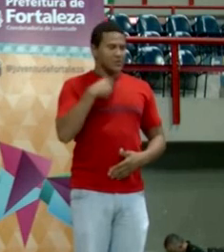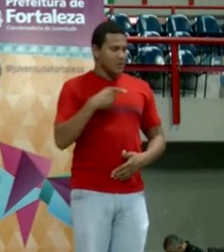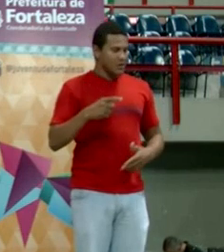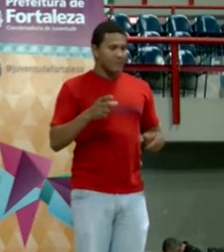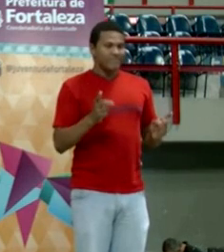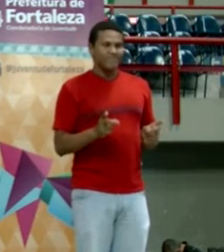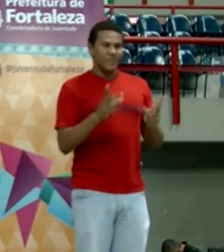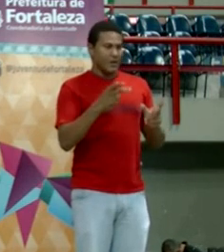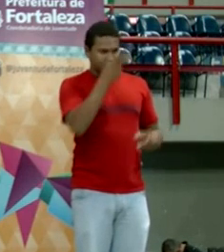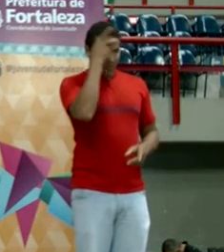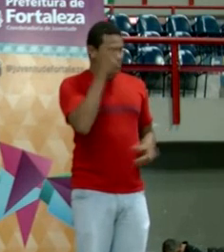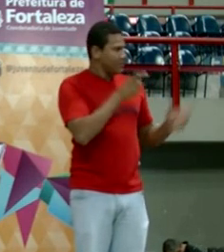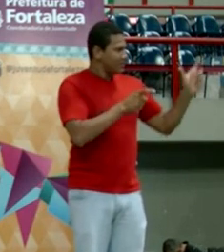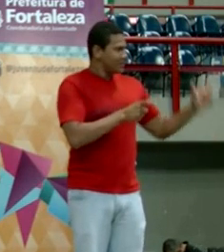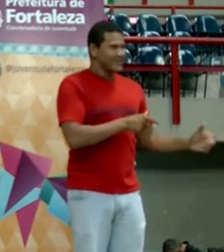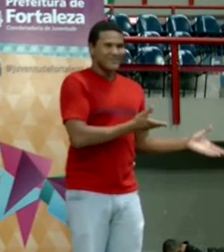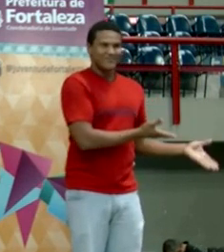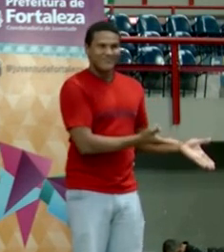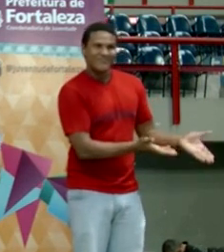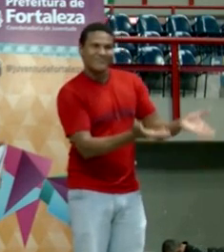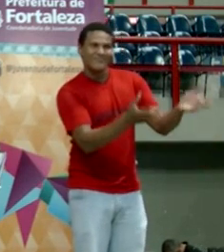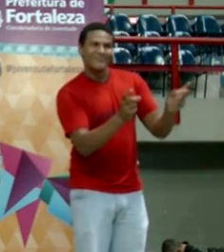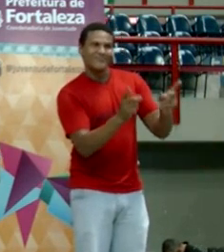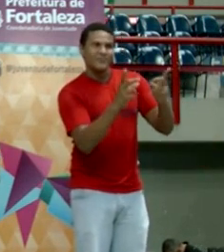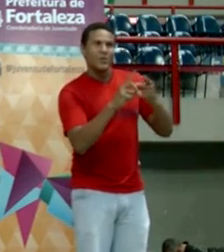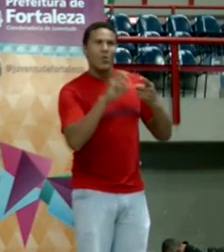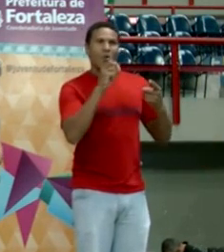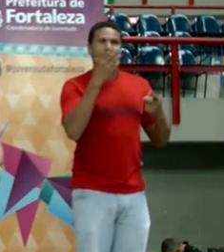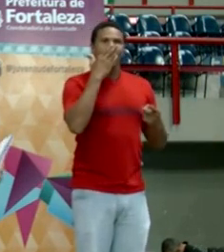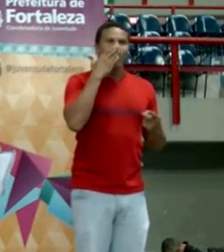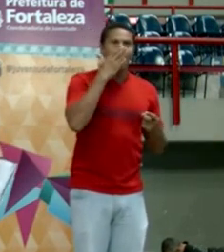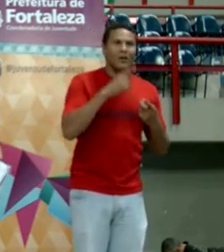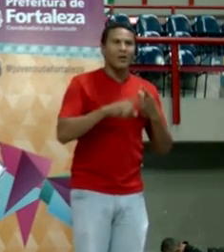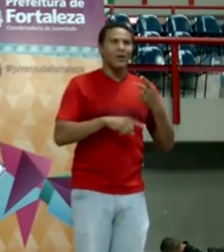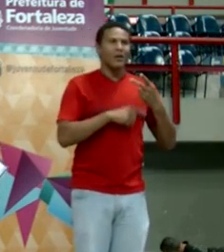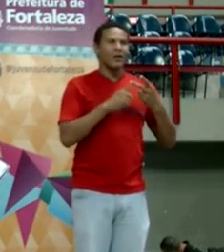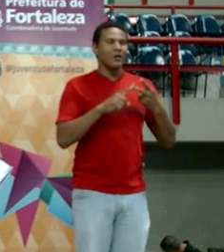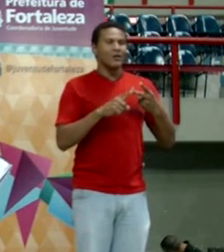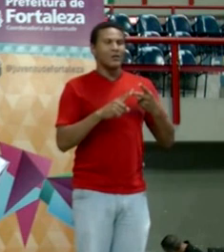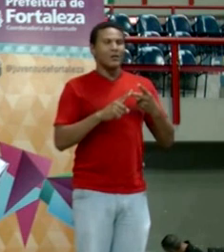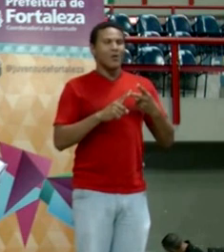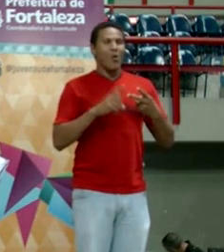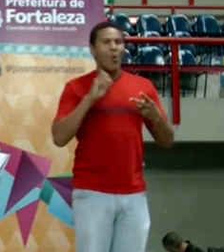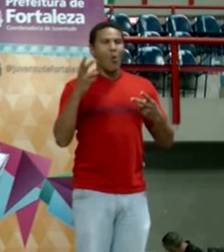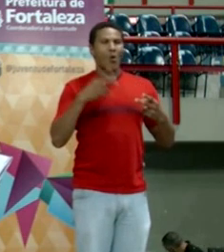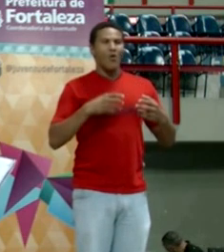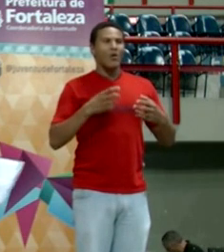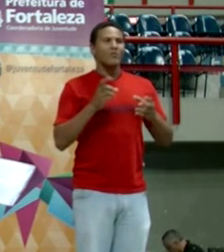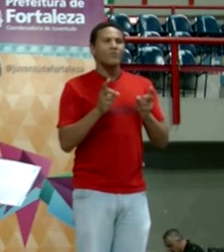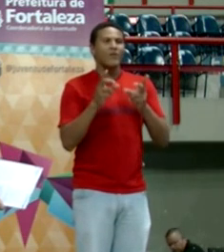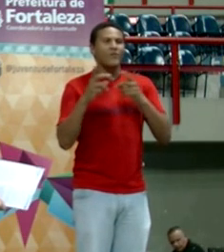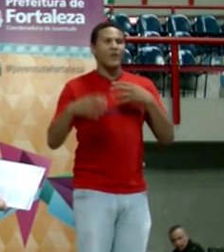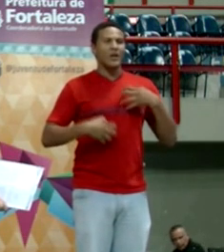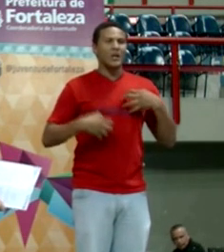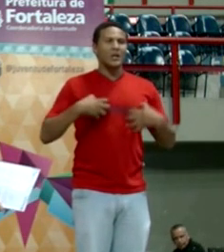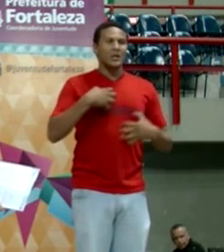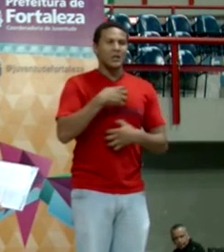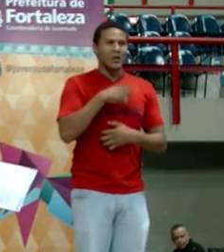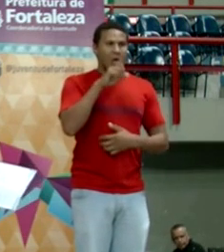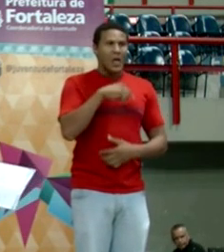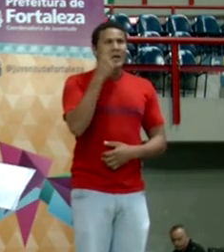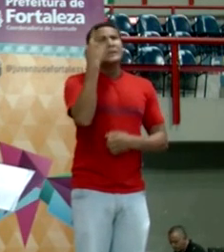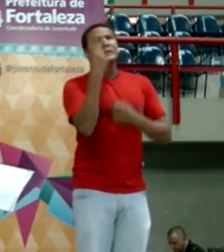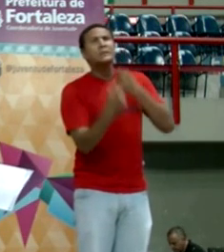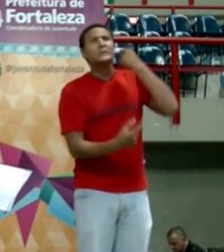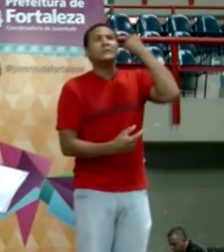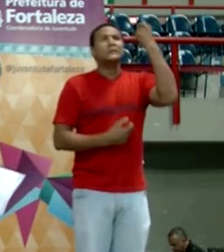humano como escravo para ser prostituta, como vender os órgãos da pessoa. Isso não acontece em casos isolados, né?